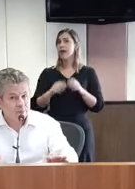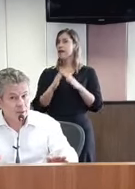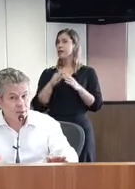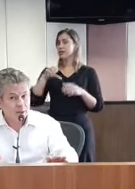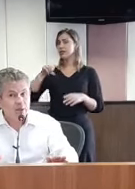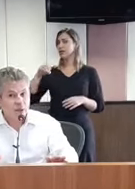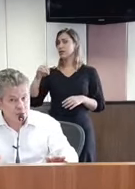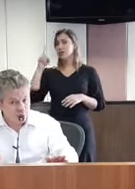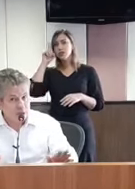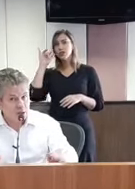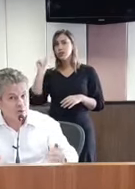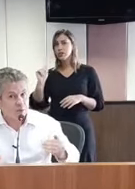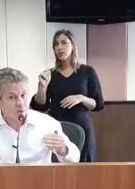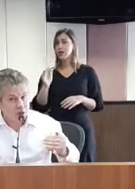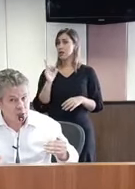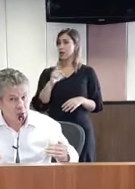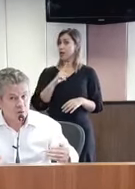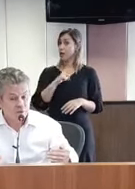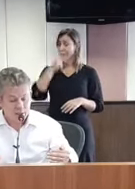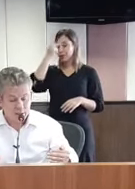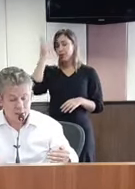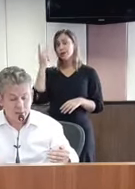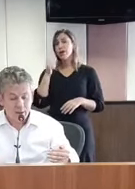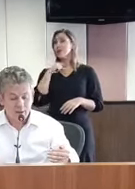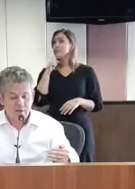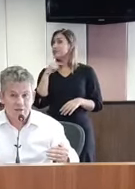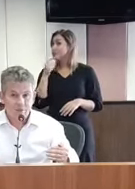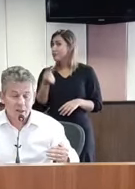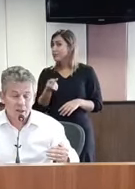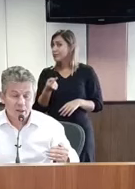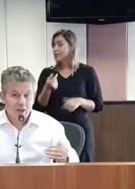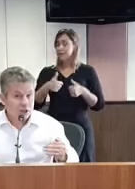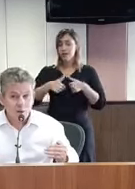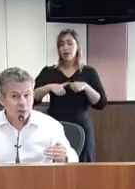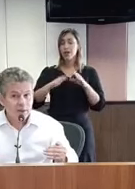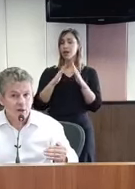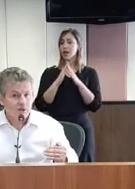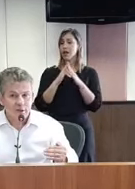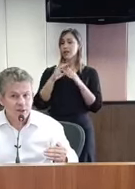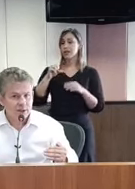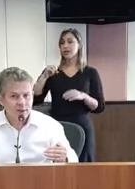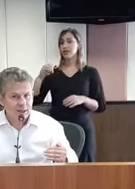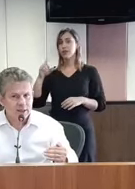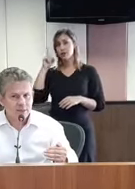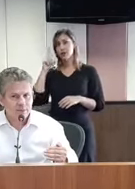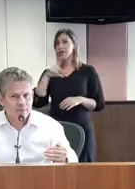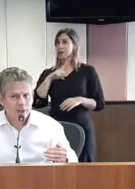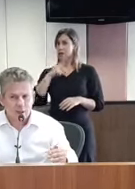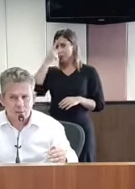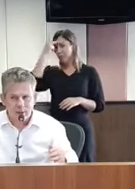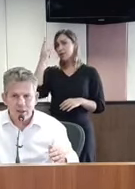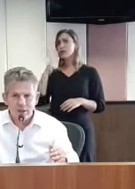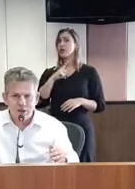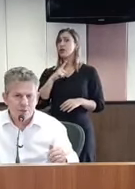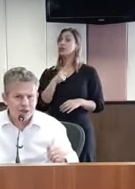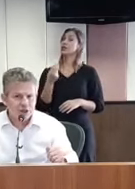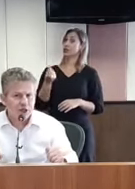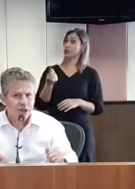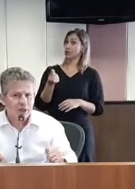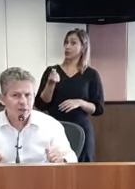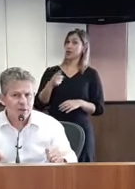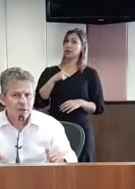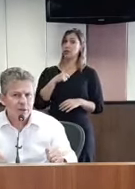dias. Tem gente que eu já disse, vou repetir aquilo que eu falei, Flávio. Tem gente que aguenta 90 dias em casa, que está com a